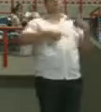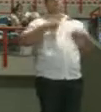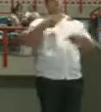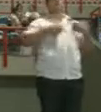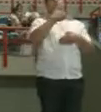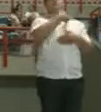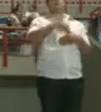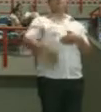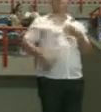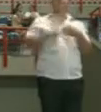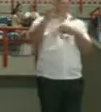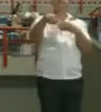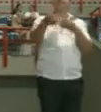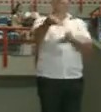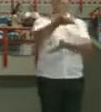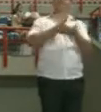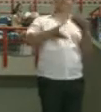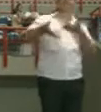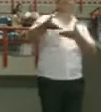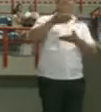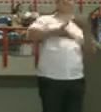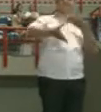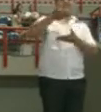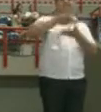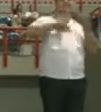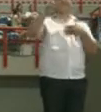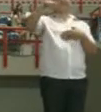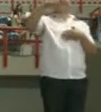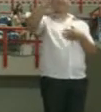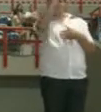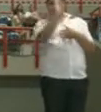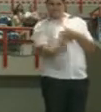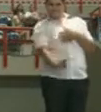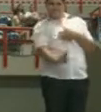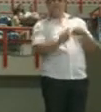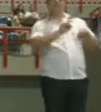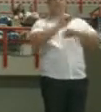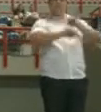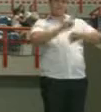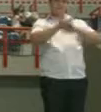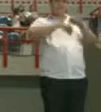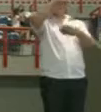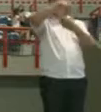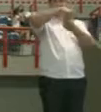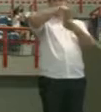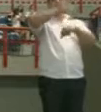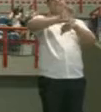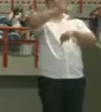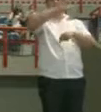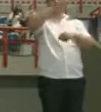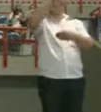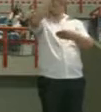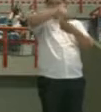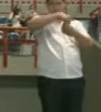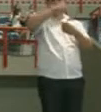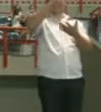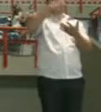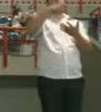é uma troca de favor que vem da União, passa pelo Estado e chega